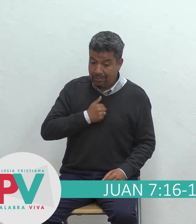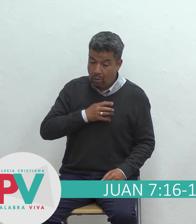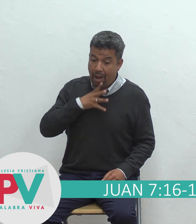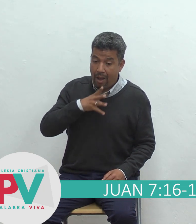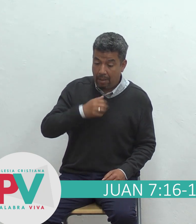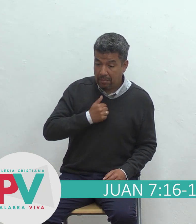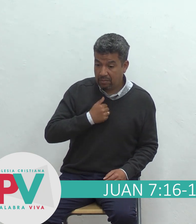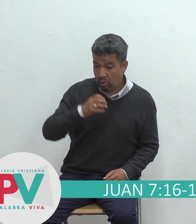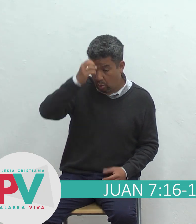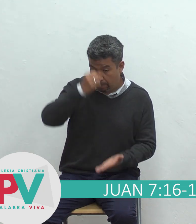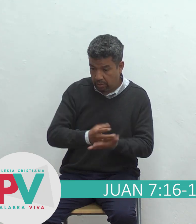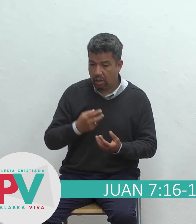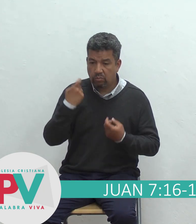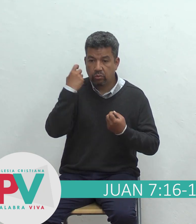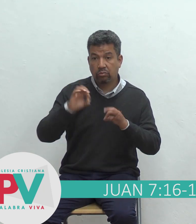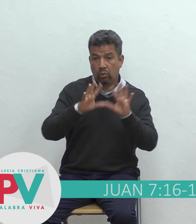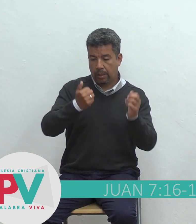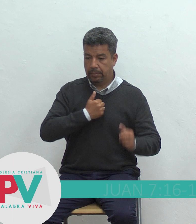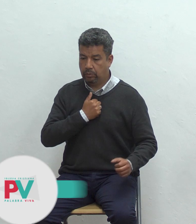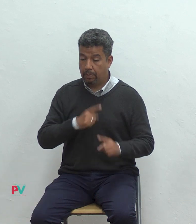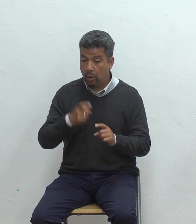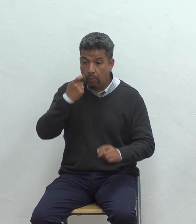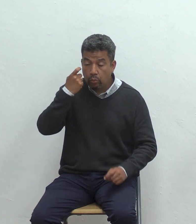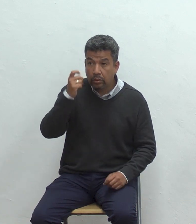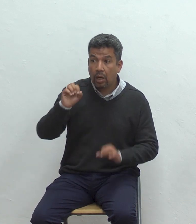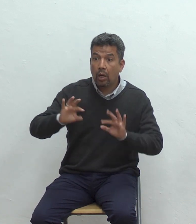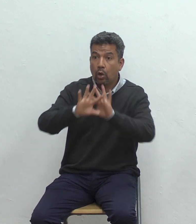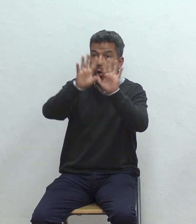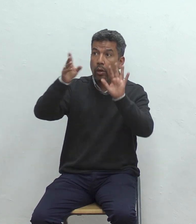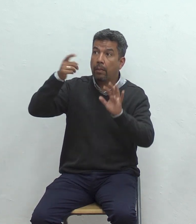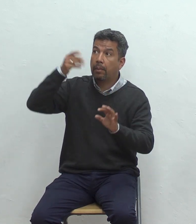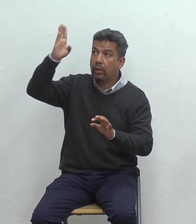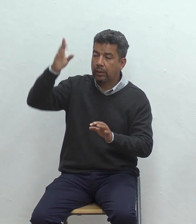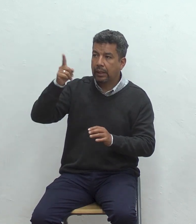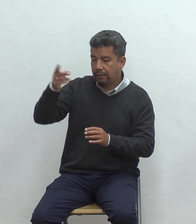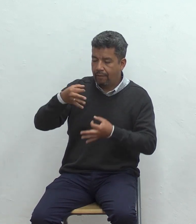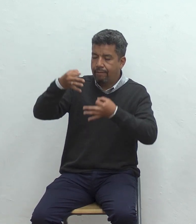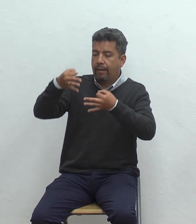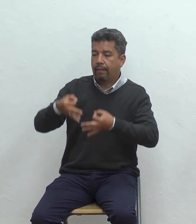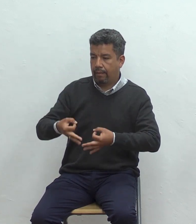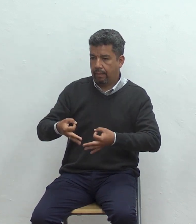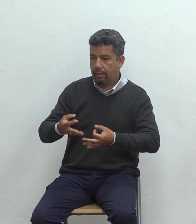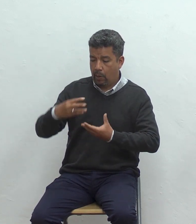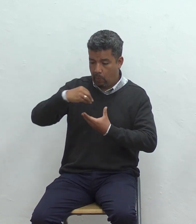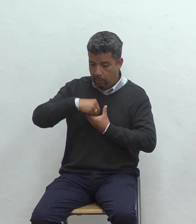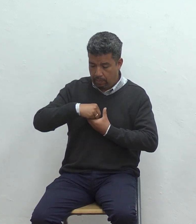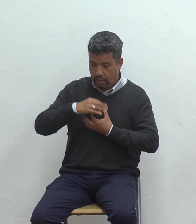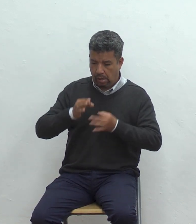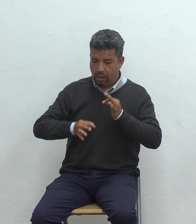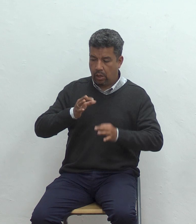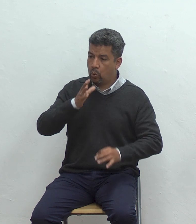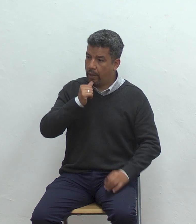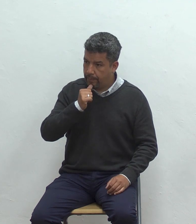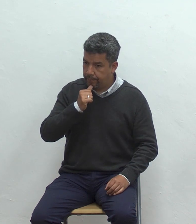propia cuenta, su propia gloria busca, pero el que busca la gloria del que le envió, este es verdadero y no hay en él